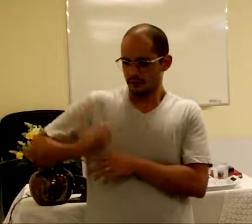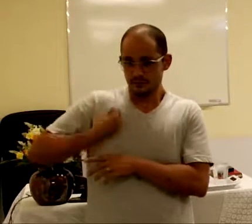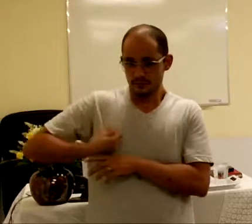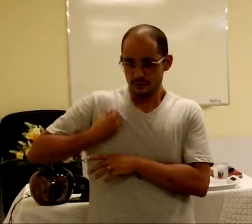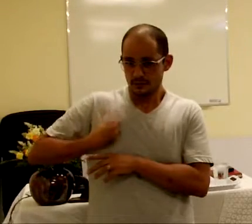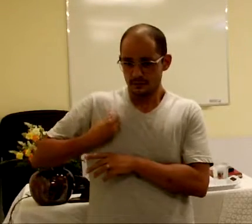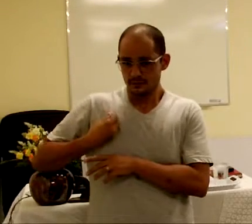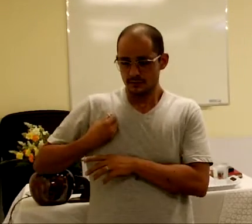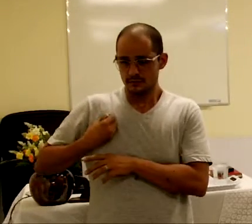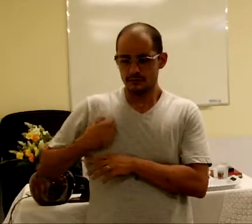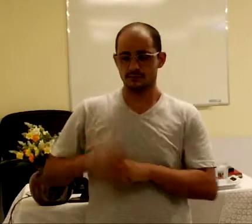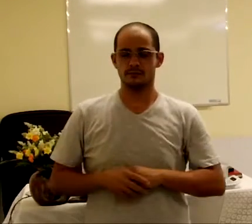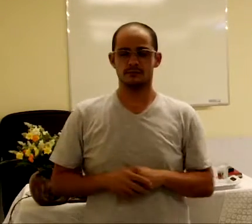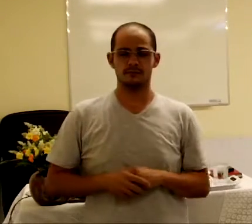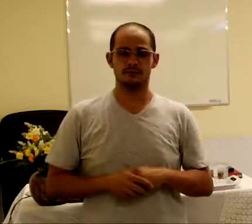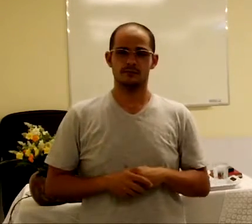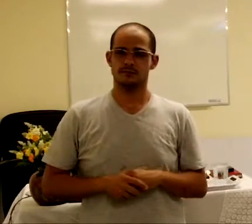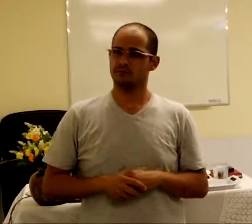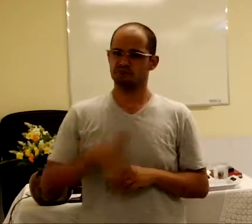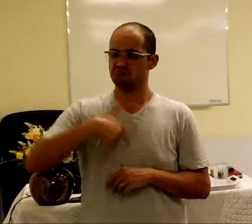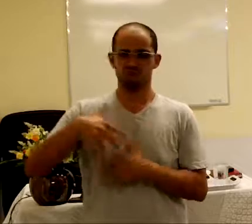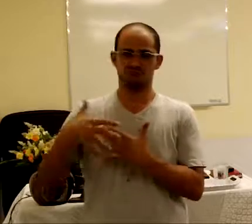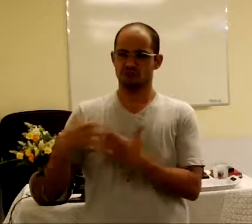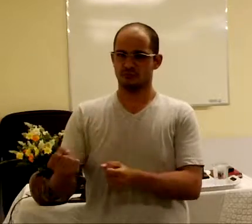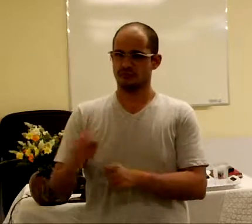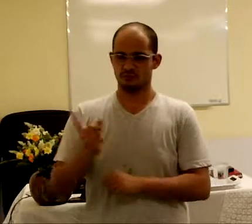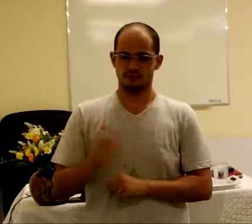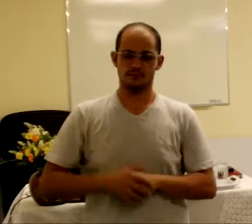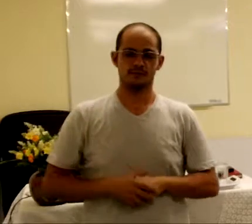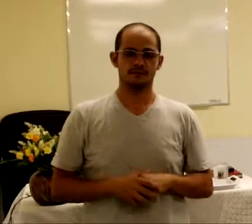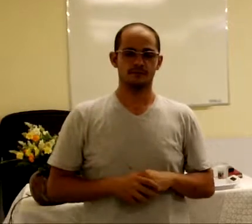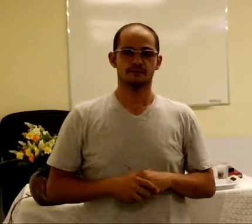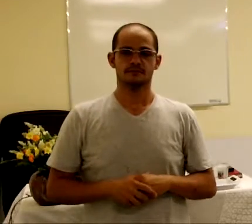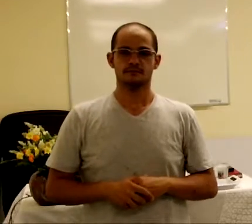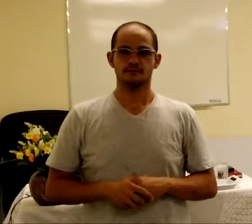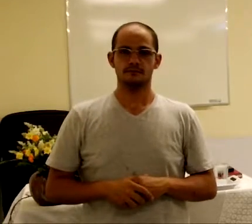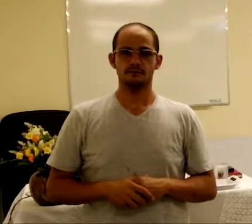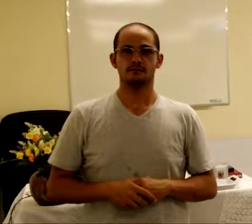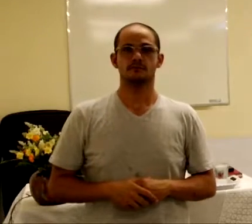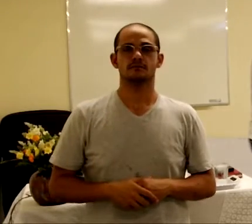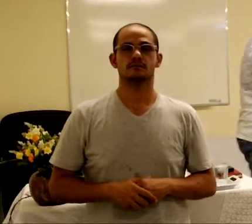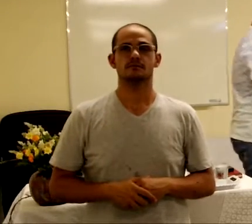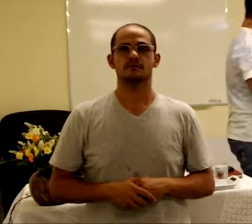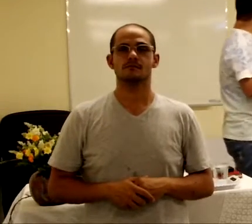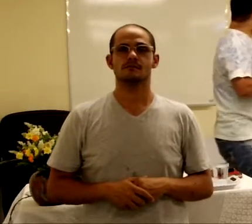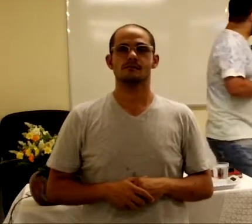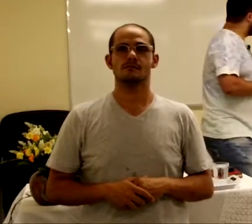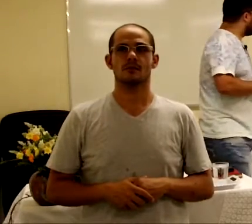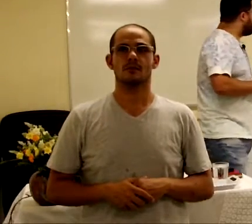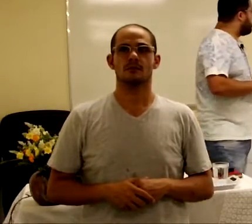condução da existência. Né? Não podemos entrar nesse jogo. Né?